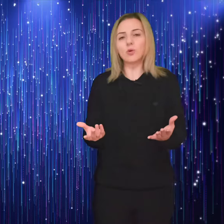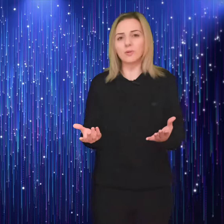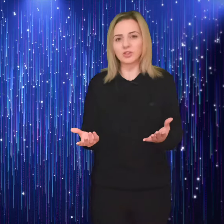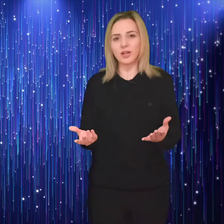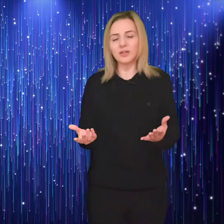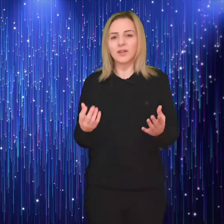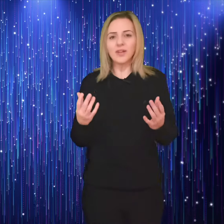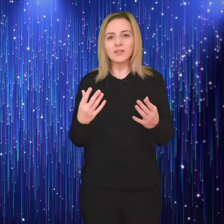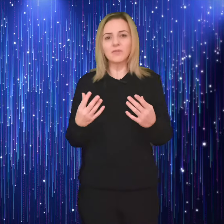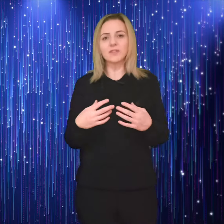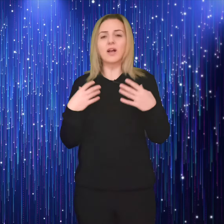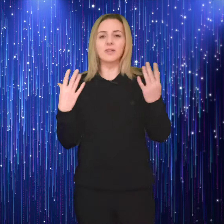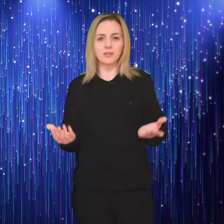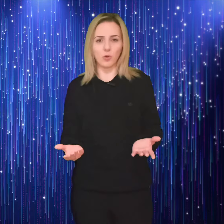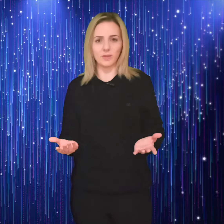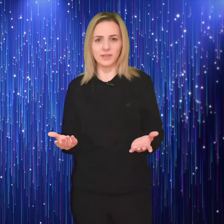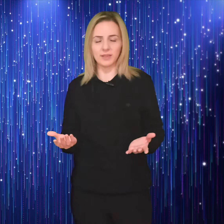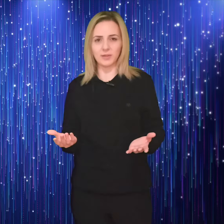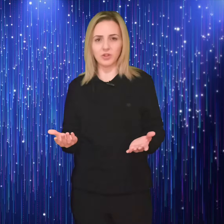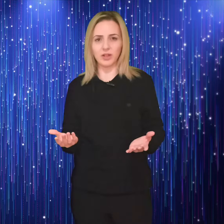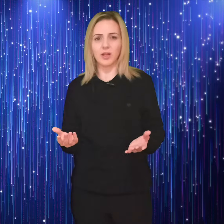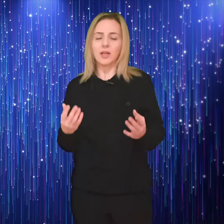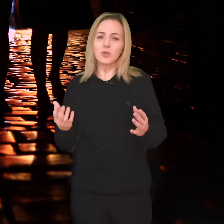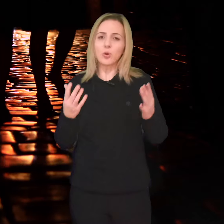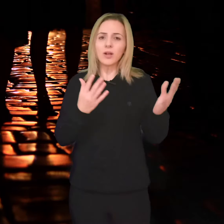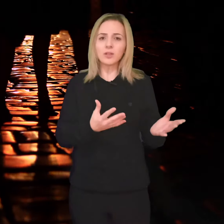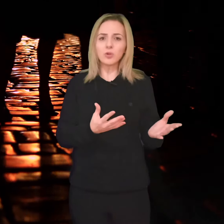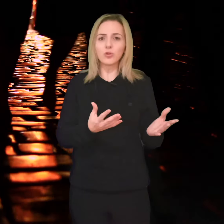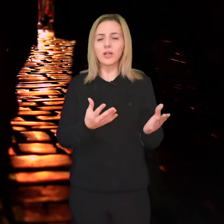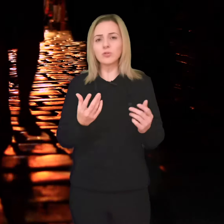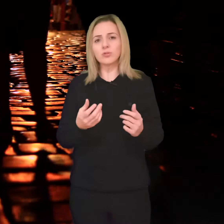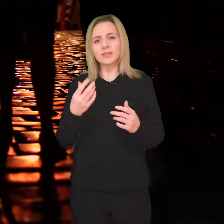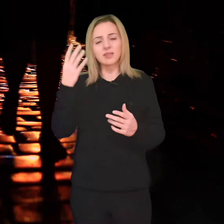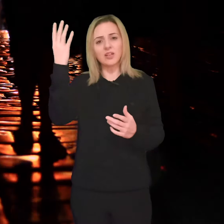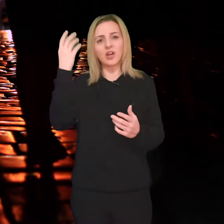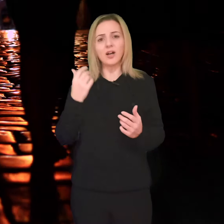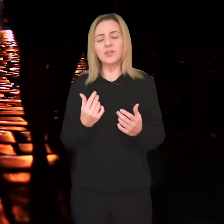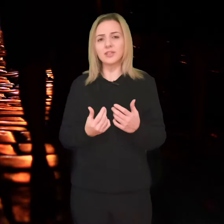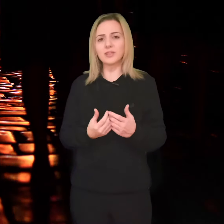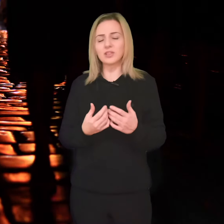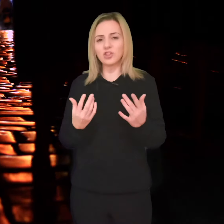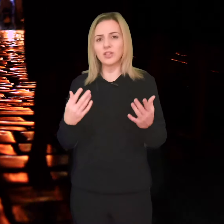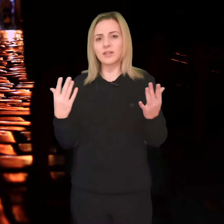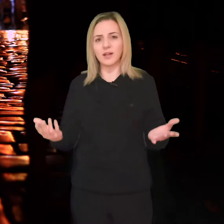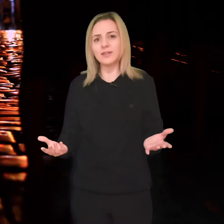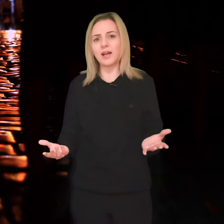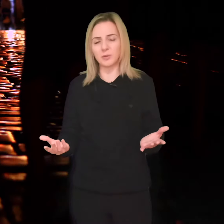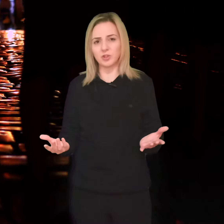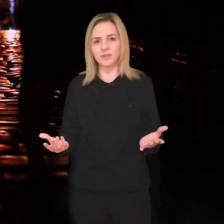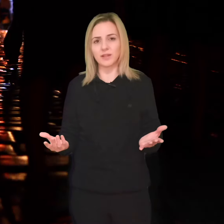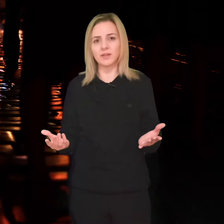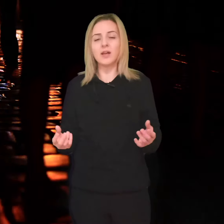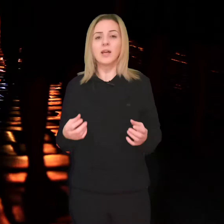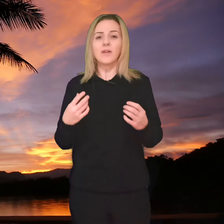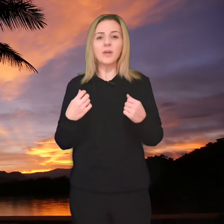çok mutlu olmamışlar ve etraflarının aydınlık olmasını istemişler. Ya sokakta yürüyorlar, düşünsenize sadece ay ve yıldızın ışığı yeterli